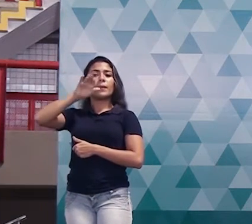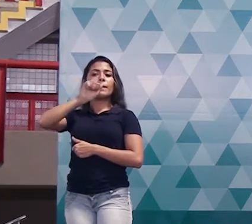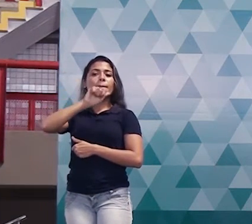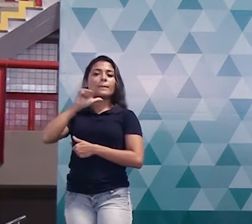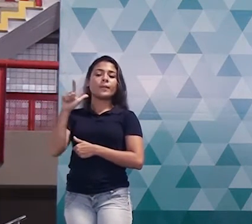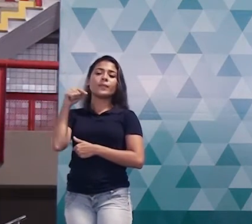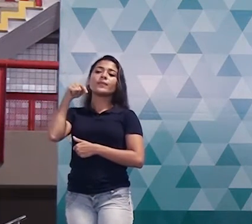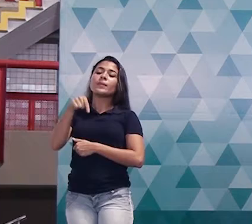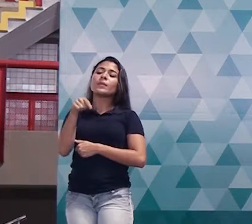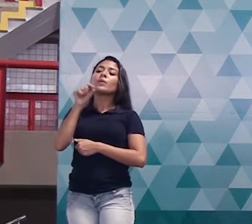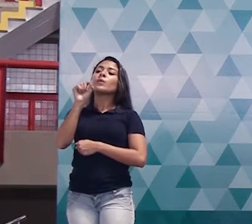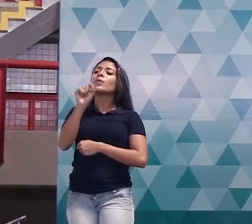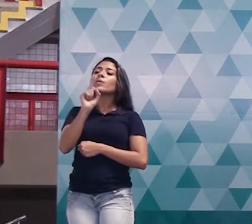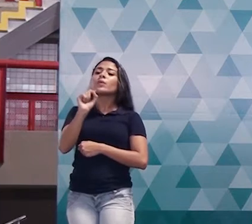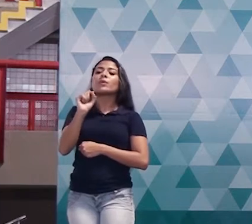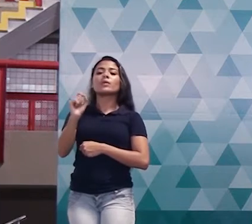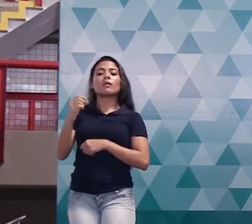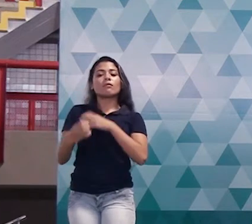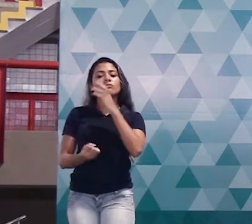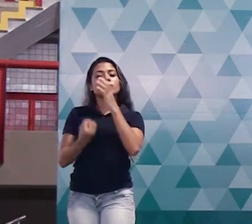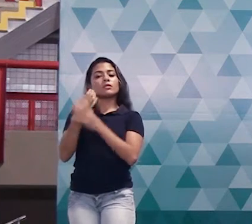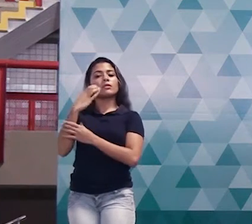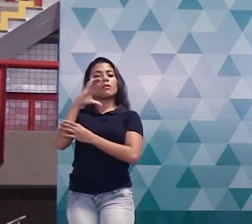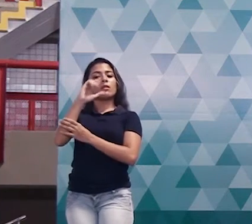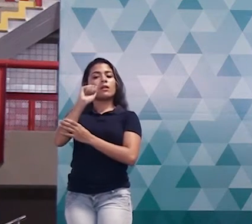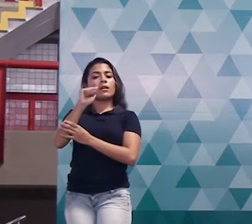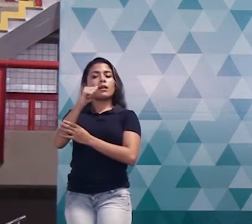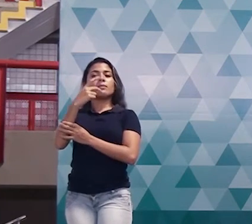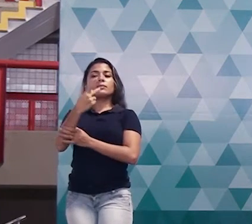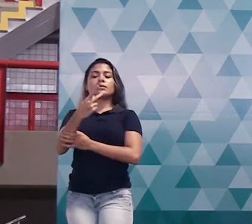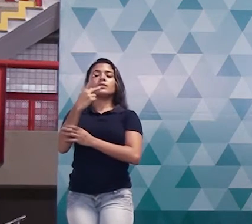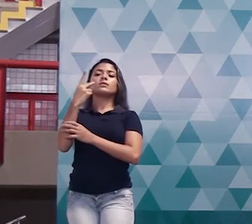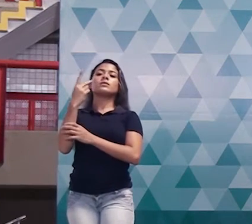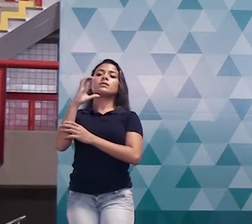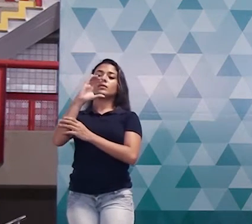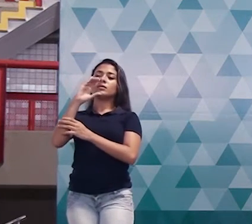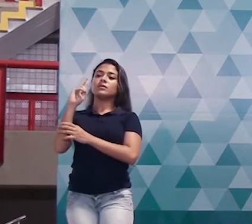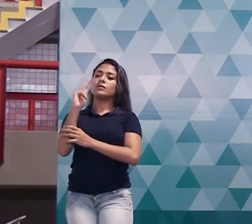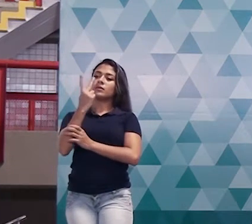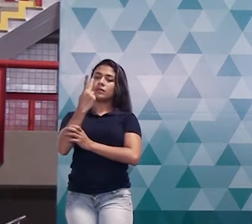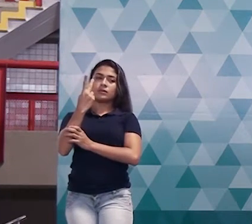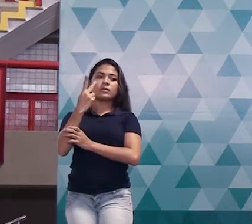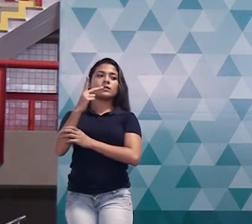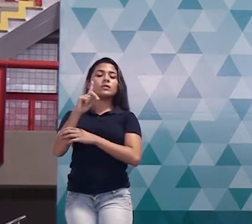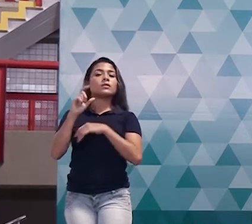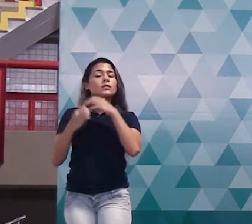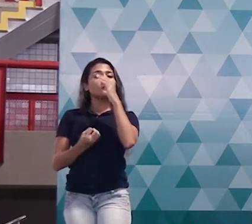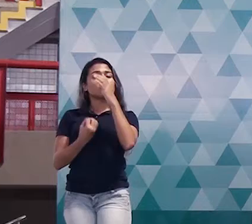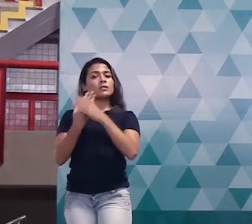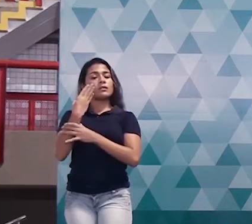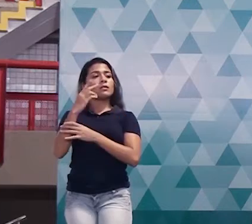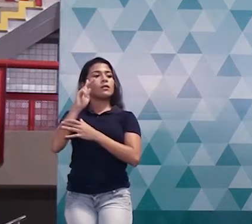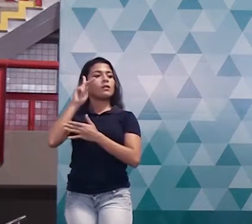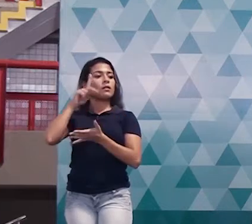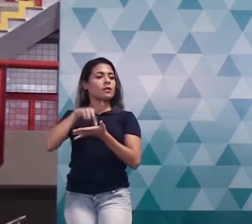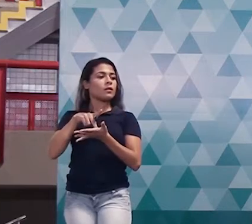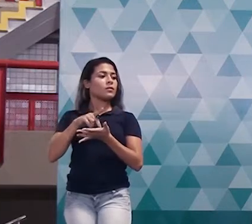restritivas, ele extinguiu as capitanias hereditárias. As capitanias tornaram-se todas capitanias reais.